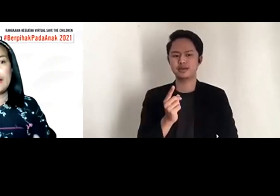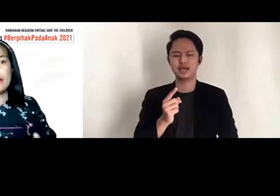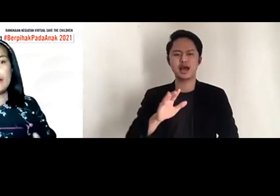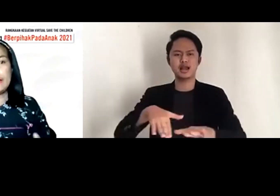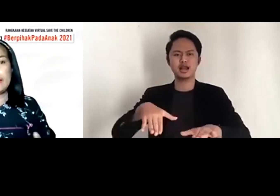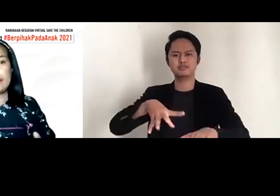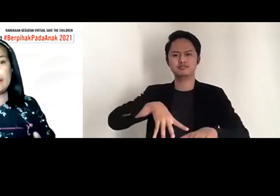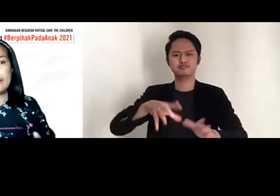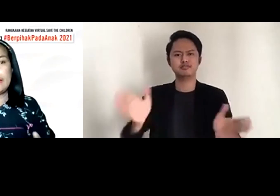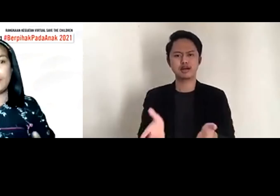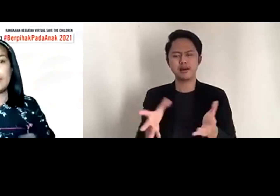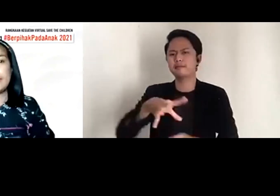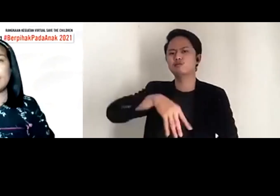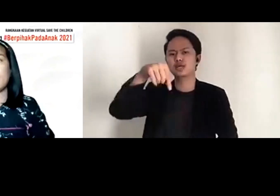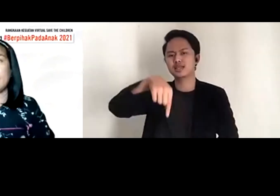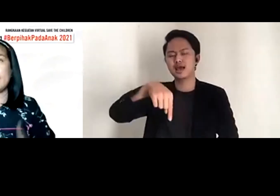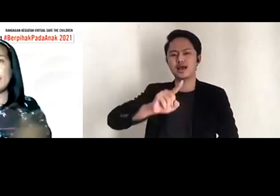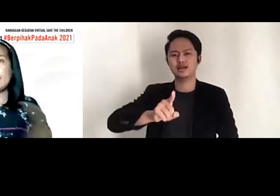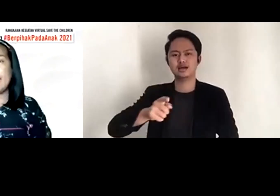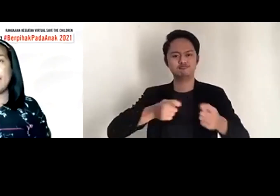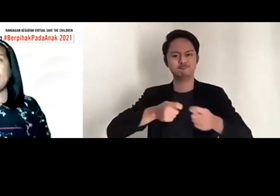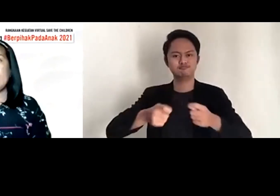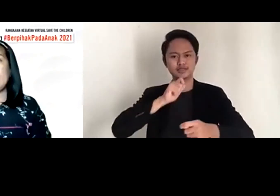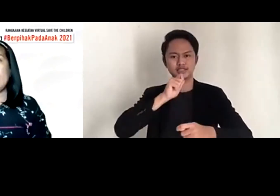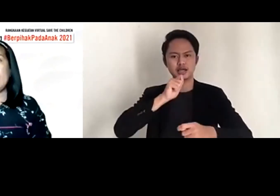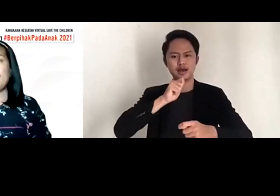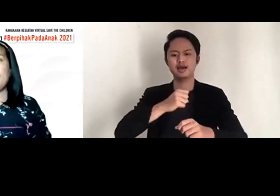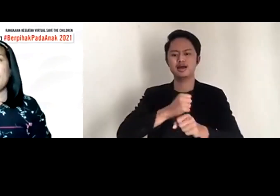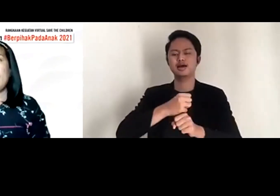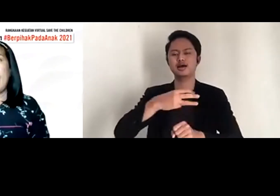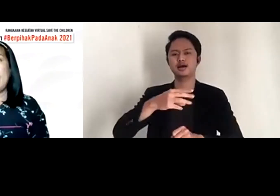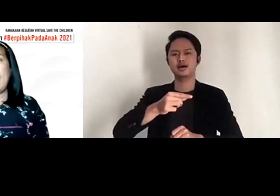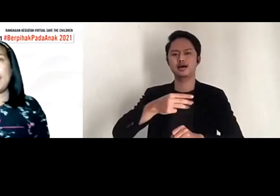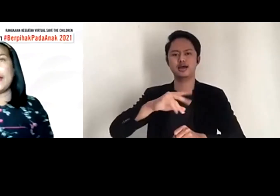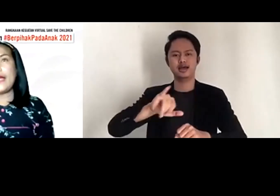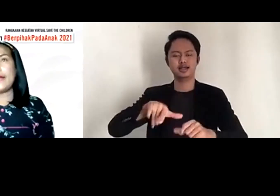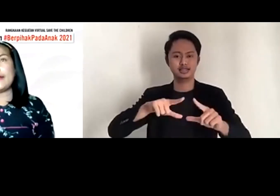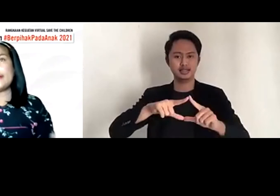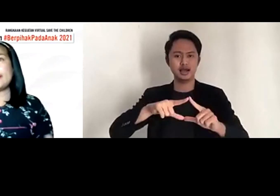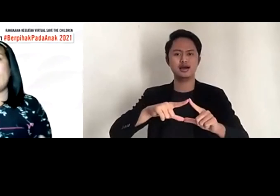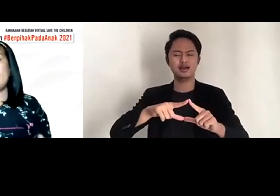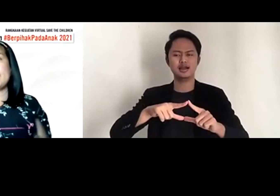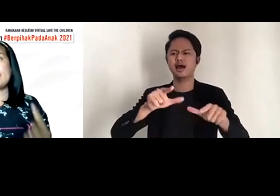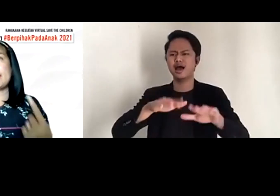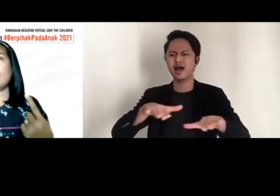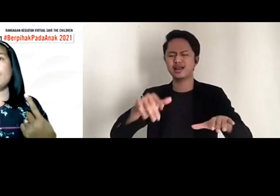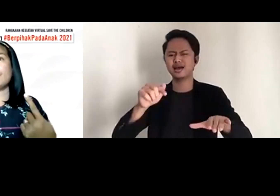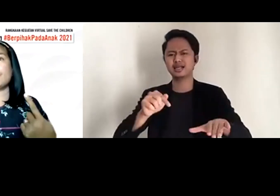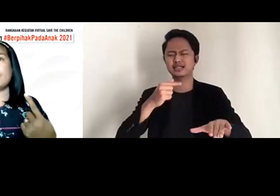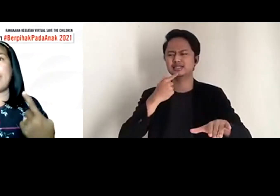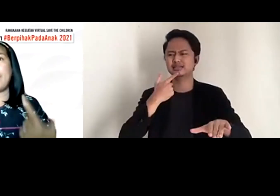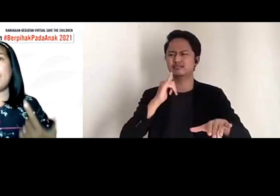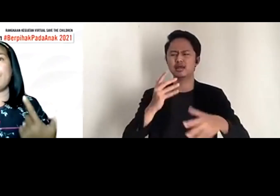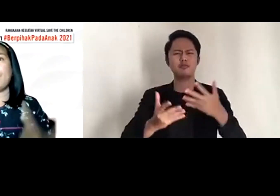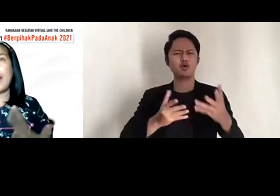yang ini dikoordinir oleh gereja, dan itu anak-anaknya ada